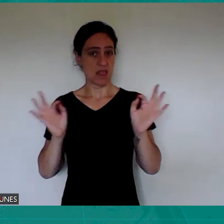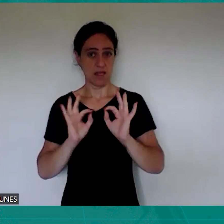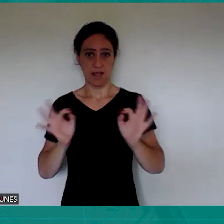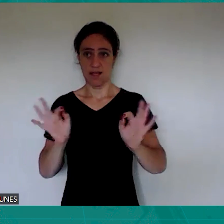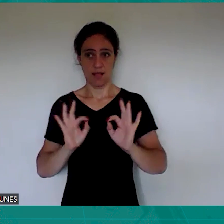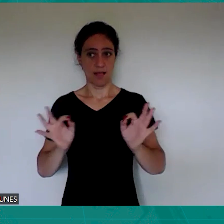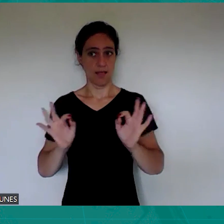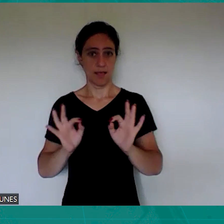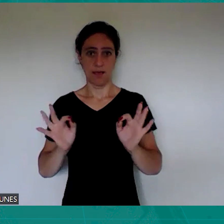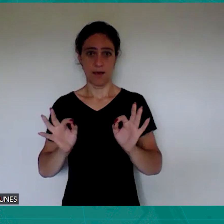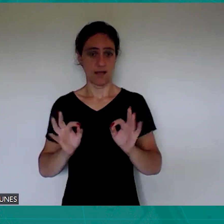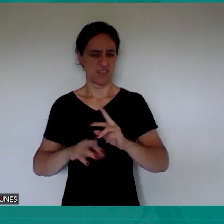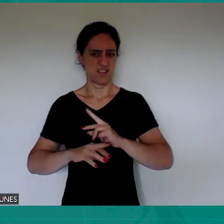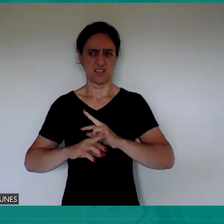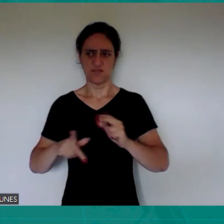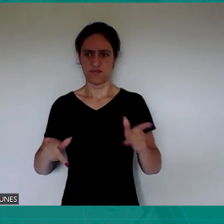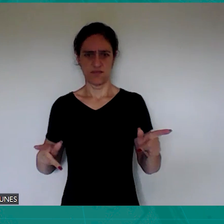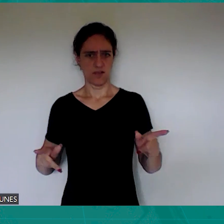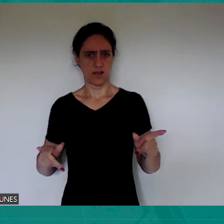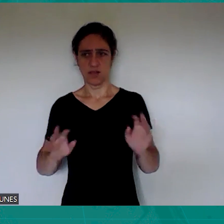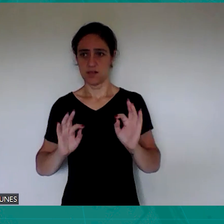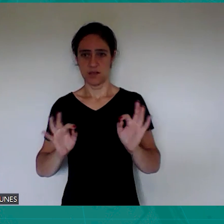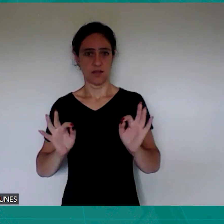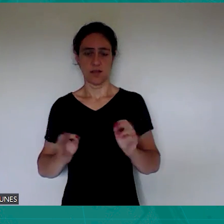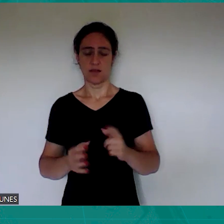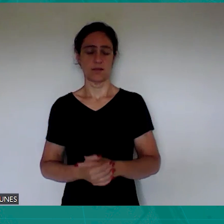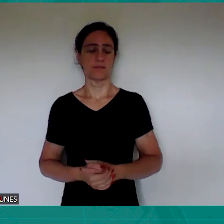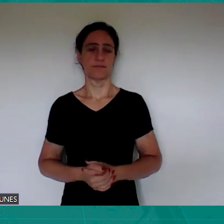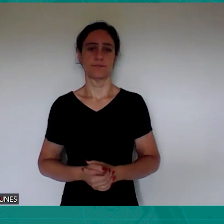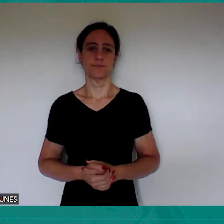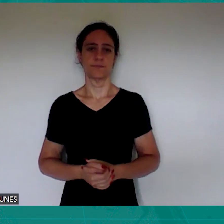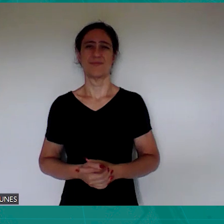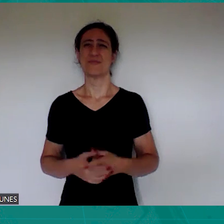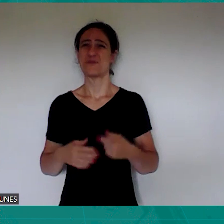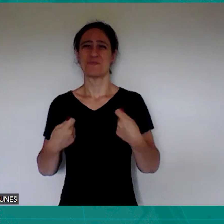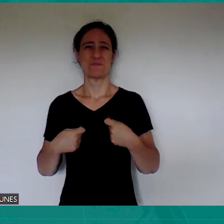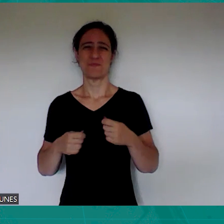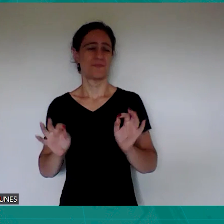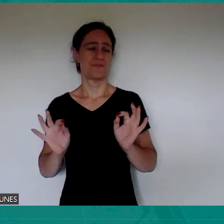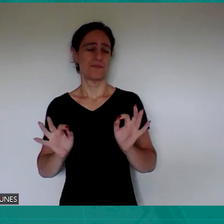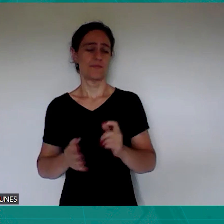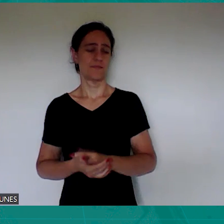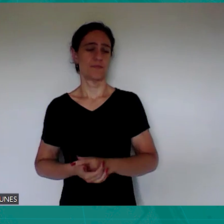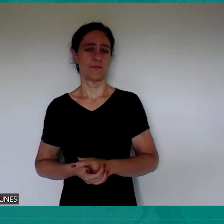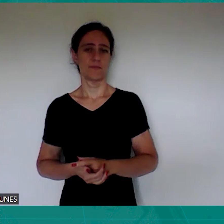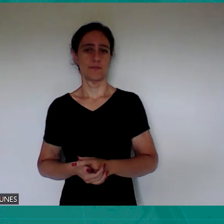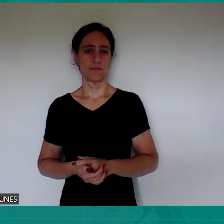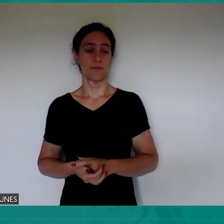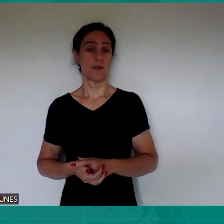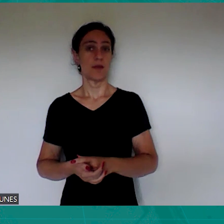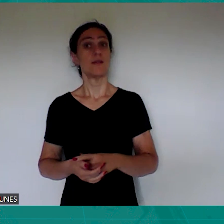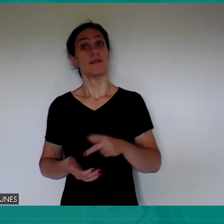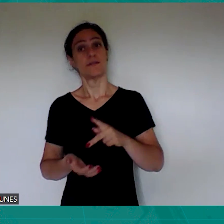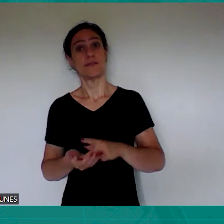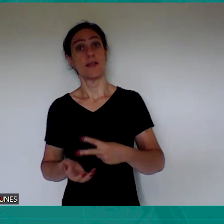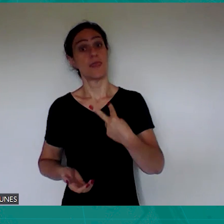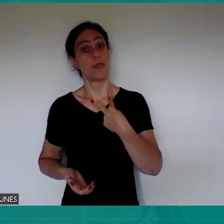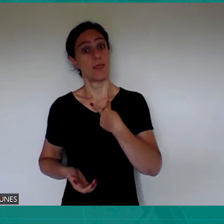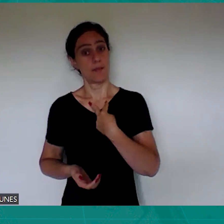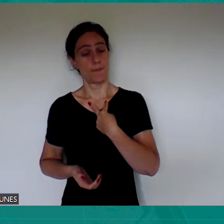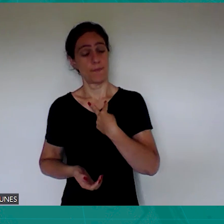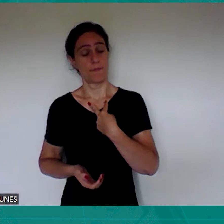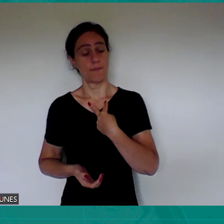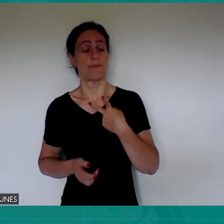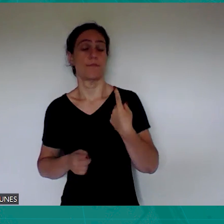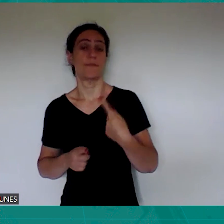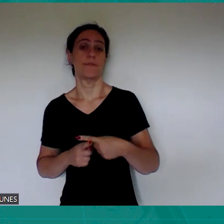nada diferente para falar, sabe? Eu não preciso disso. Na verdade, não posso fazer isso, né? Porque